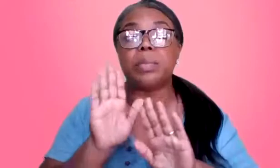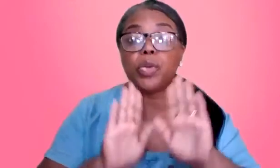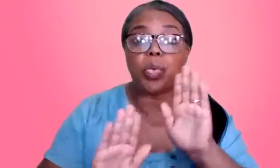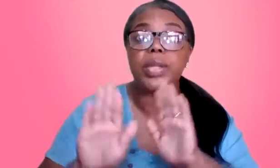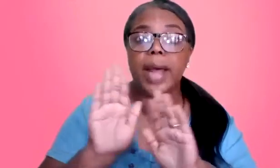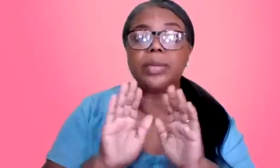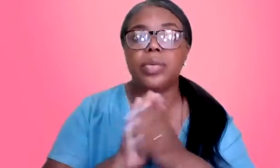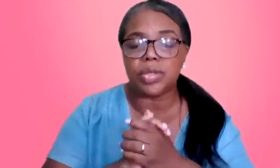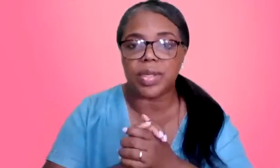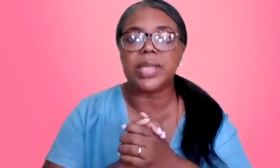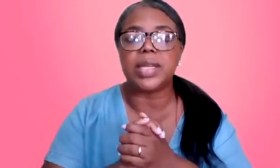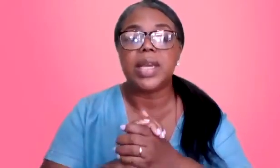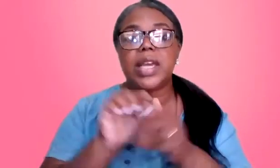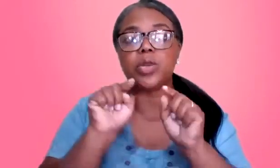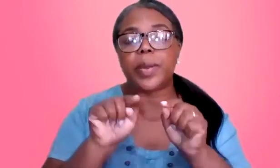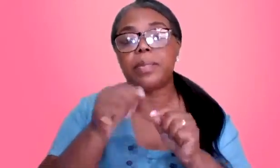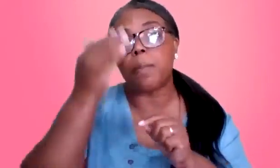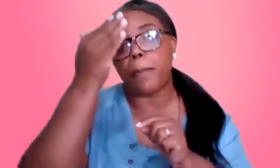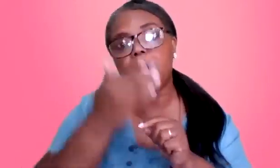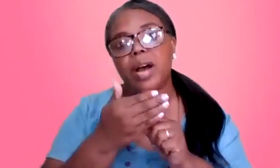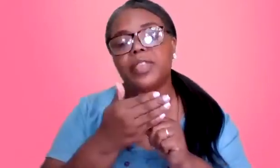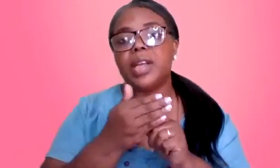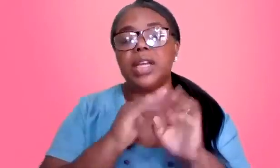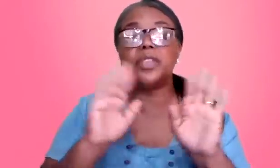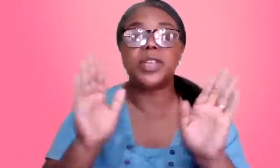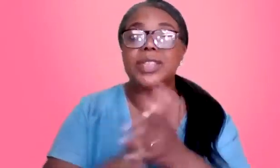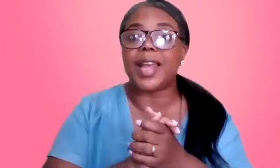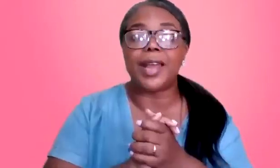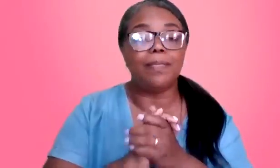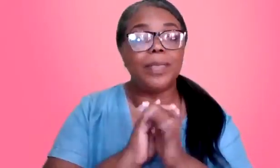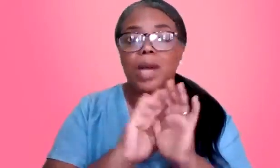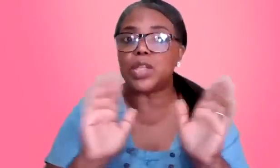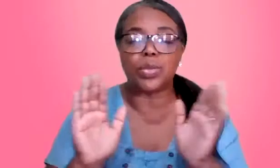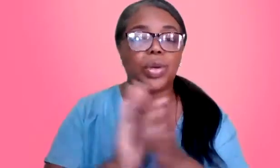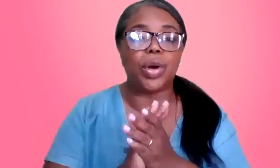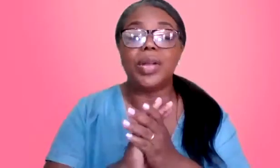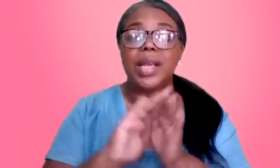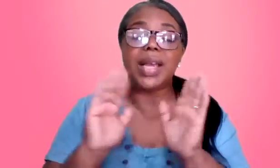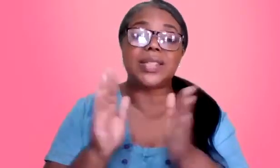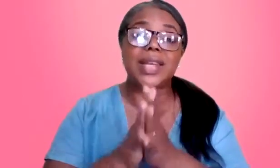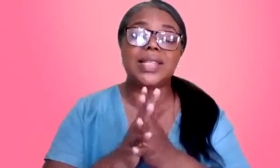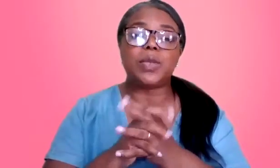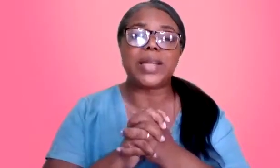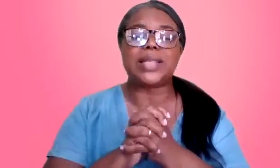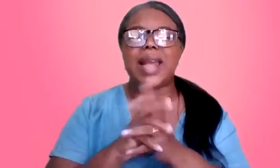muito cuidado com isso daí. Isso, para mim, prova que você não estudou e, às vezes, pensa